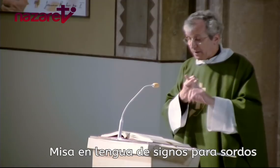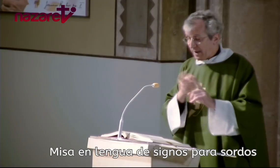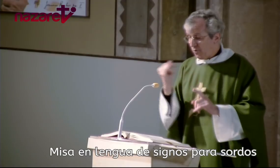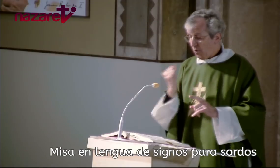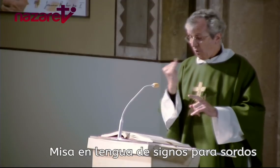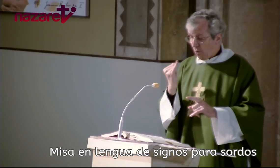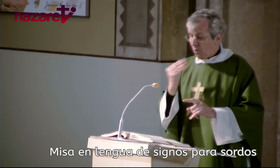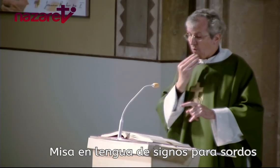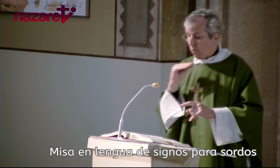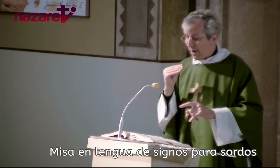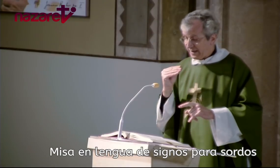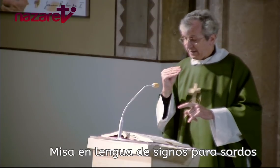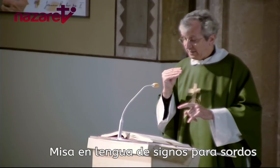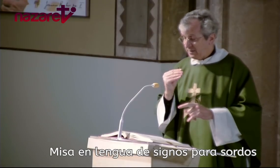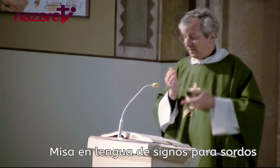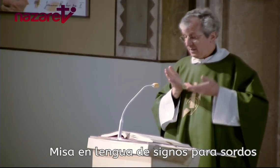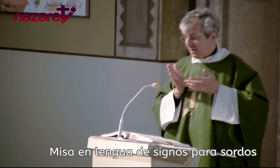hermano Juan